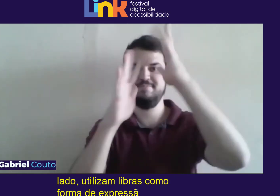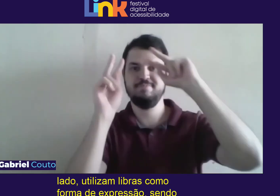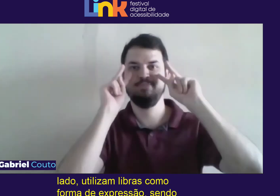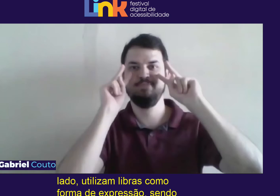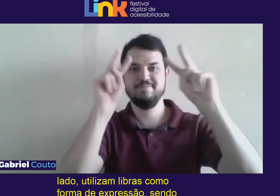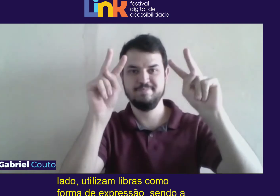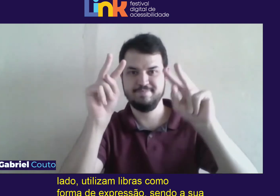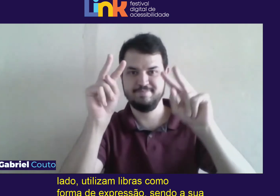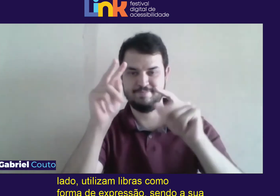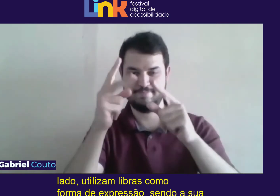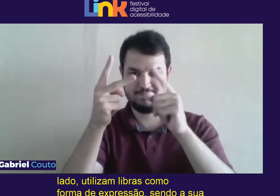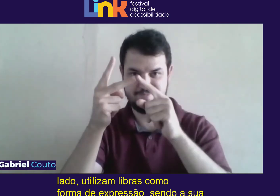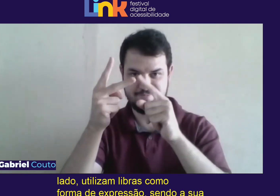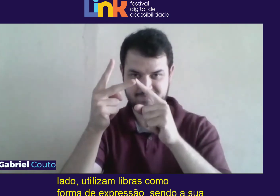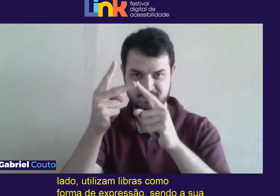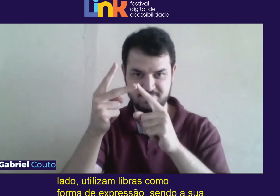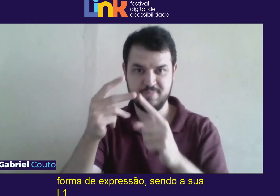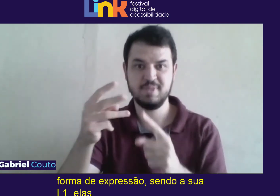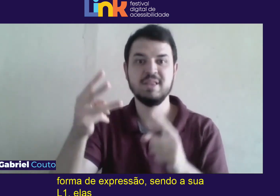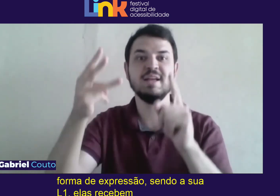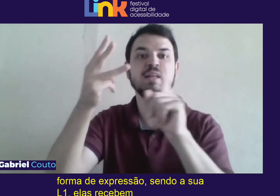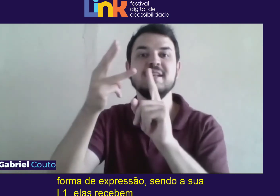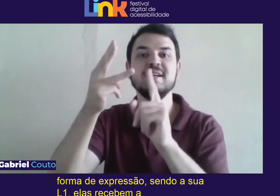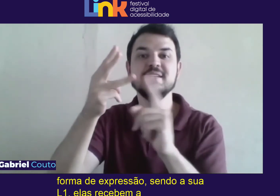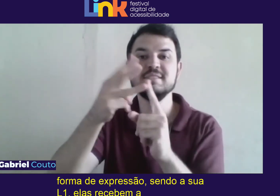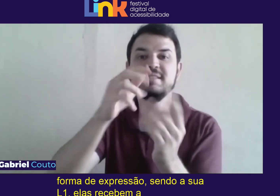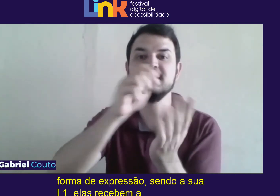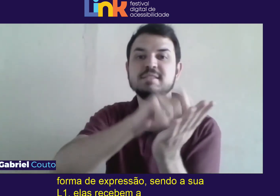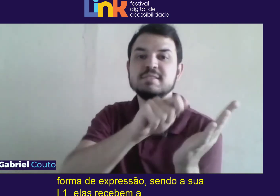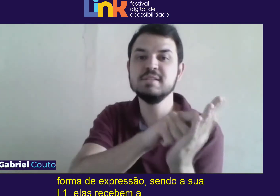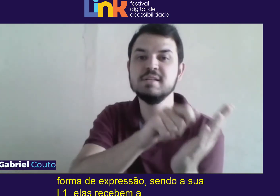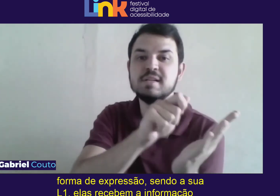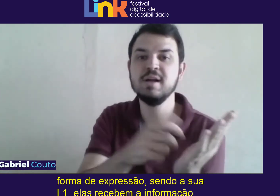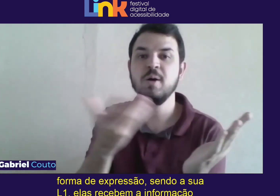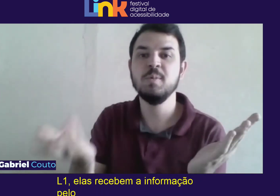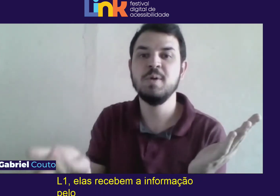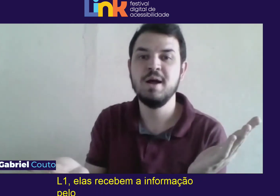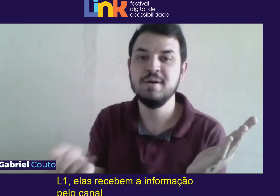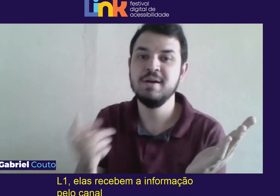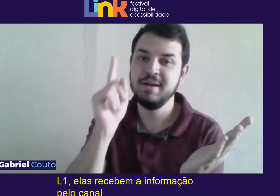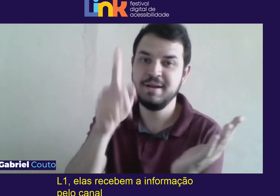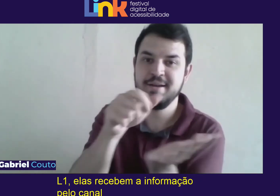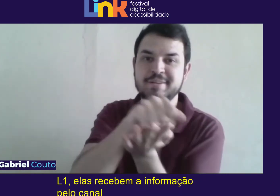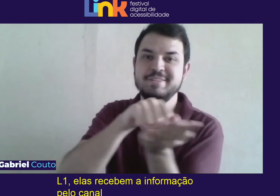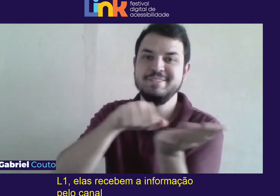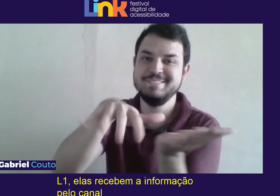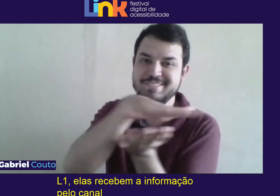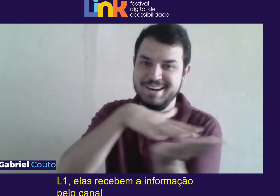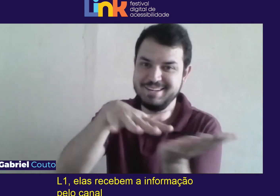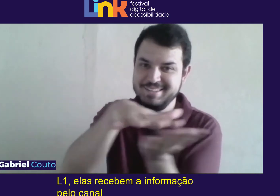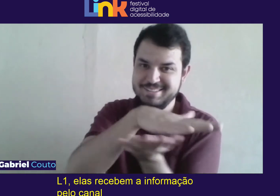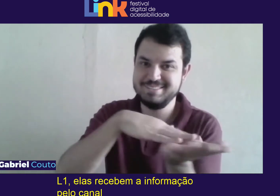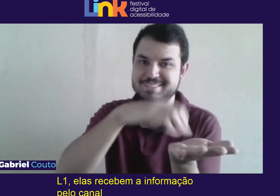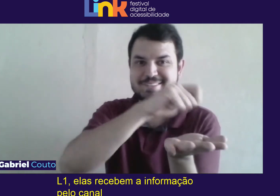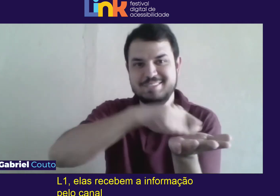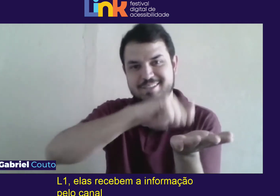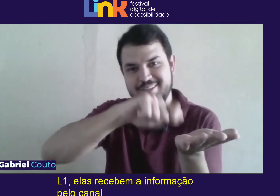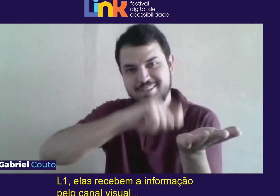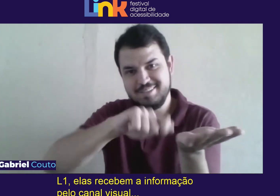Elas recebem a informação pelo canal visual, e a escrita delas é como? Seria pelo Signwright.